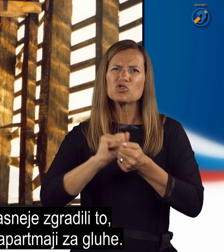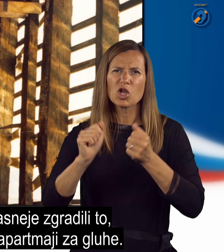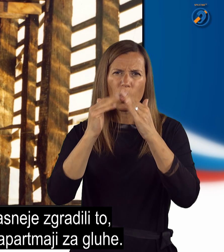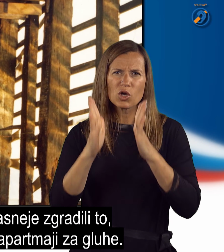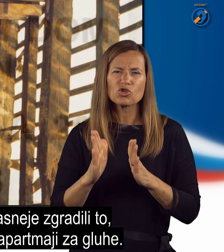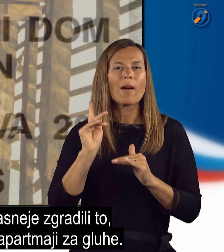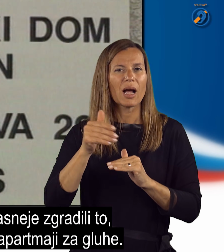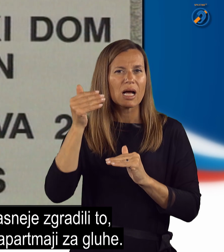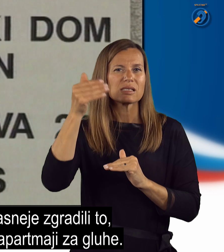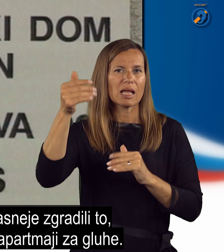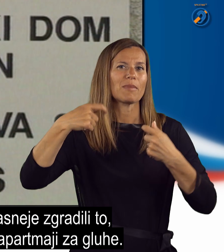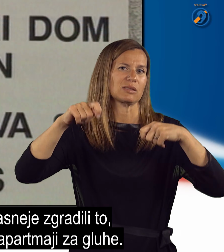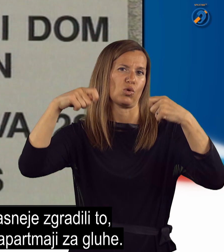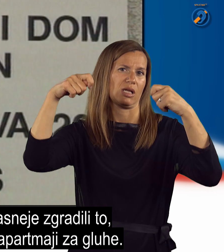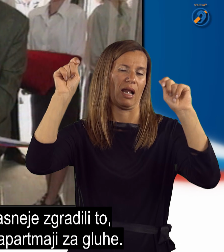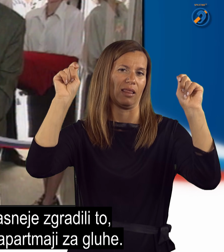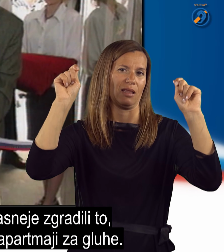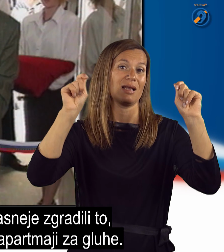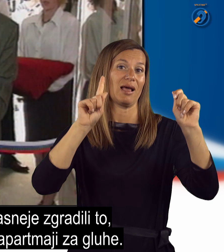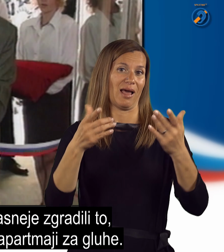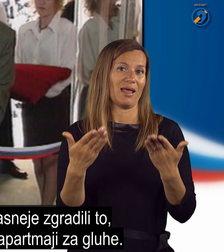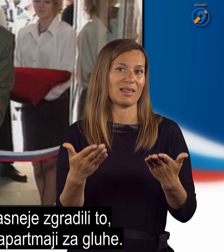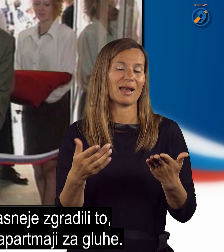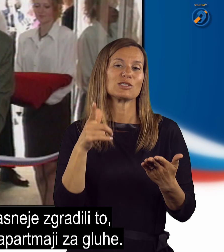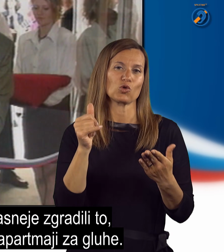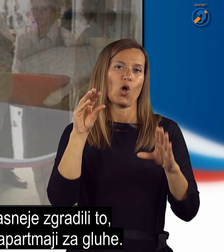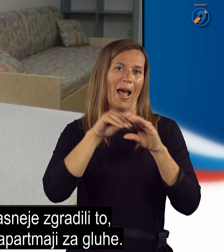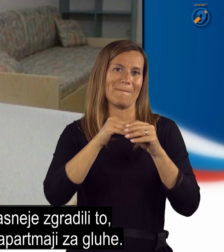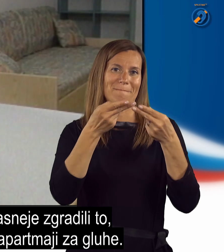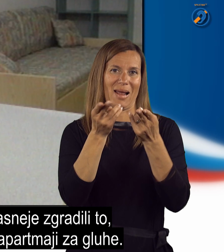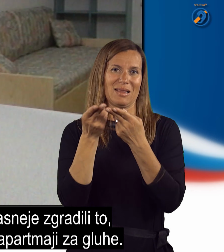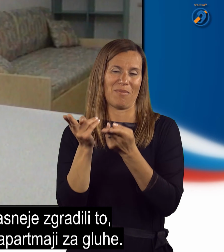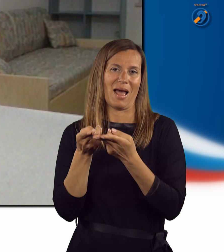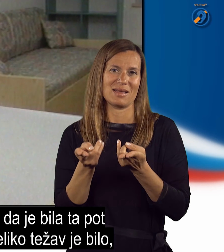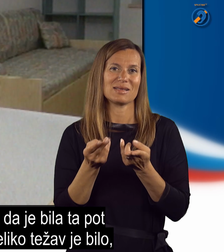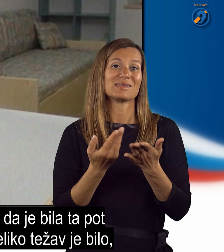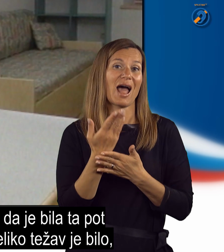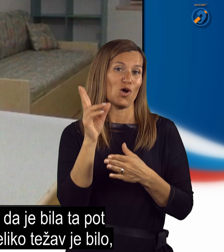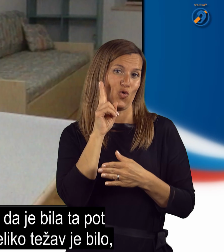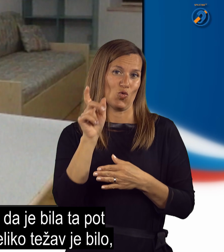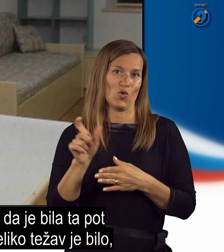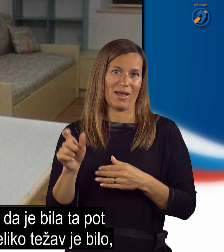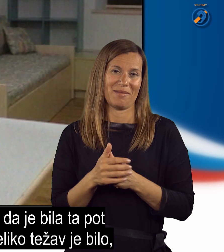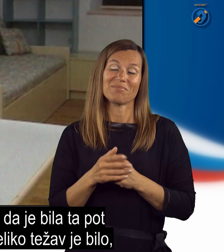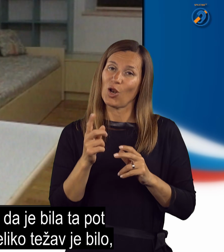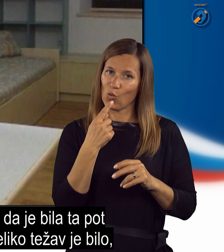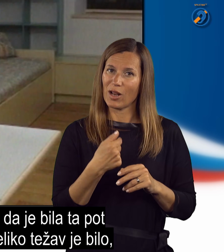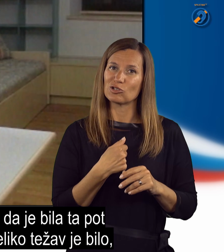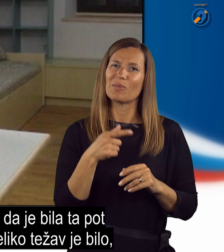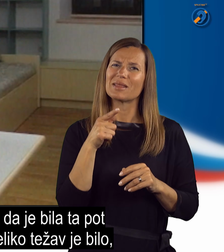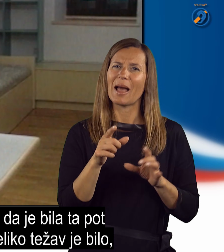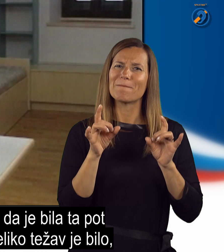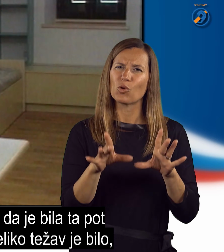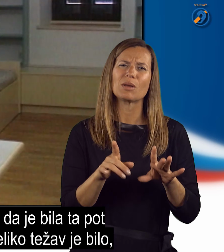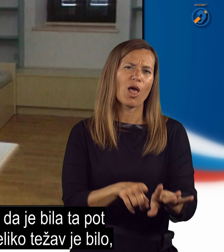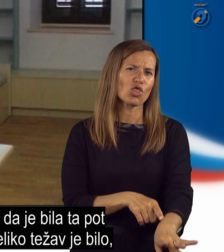pa kasneje zgradili to, kar je danes in so apartmaji za gluhe. Tako da bi rekel, da je bila ta pot